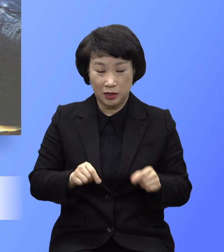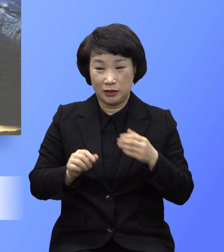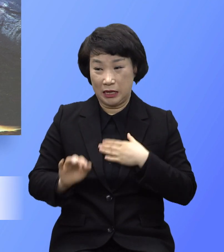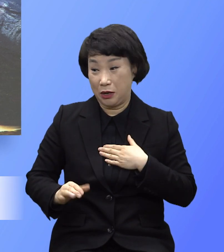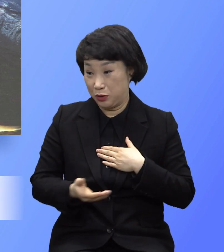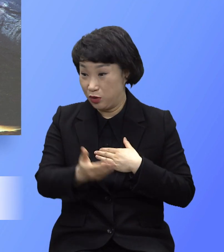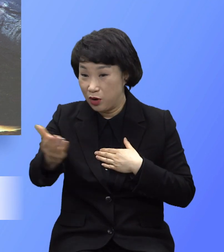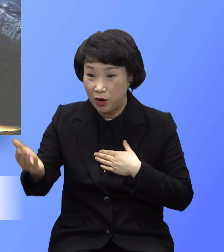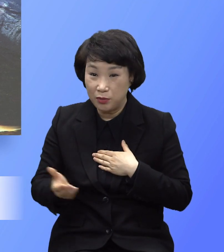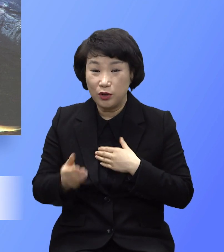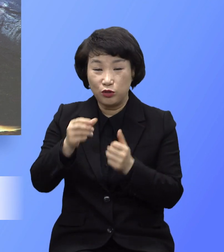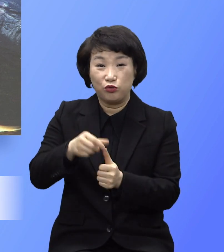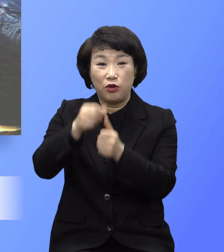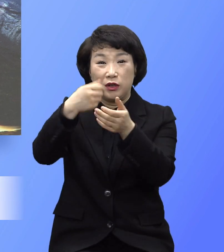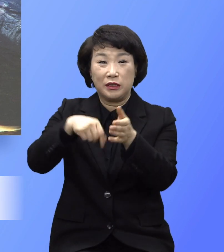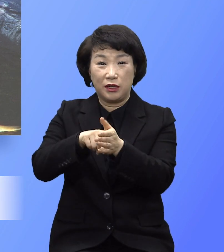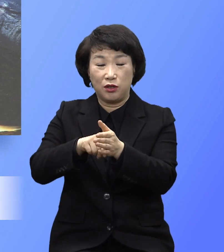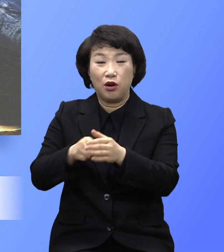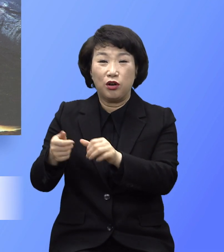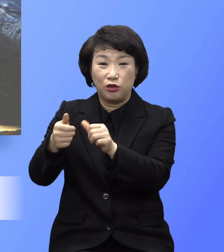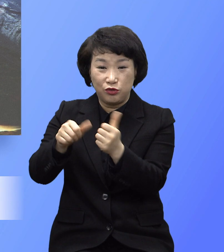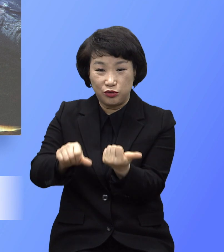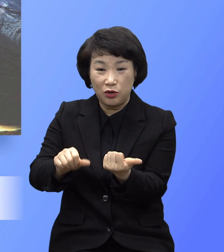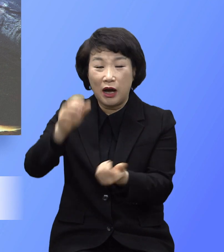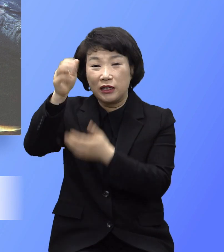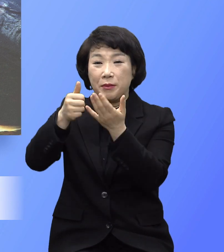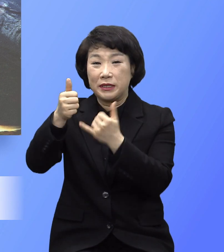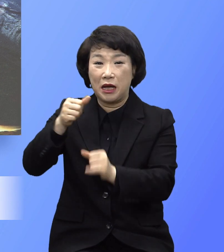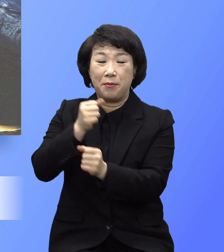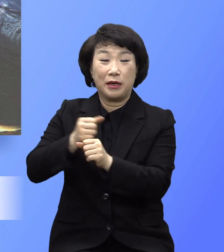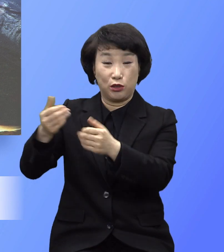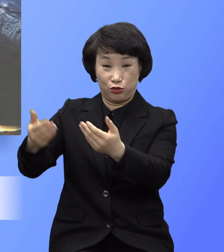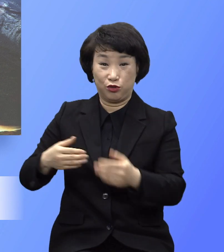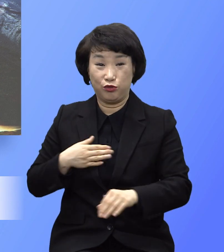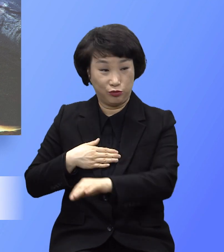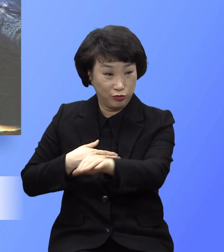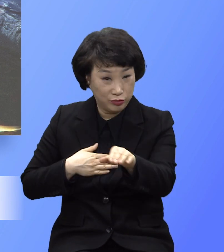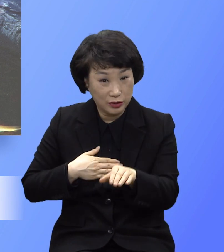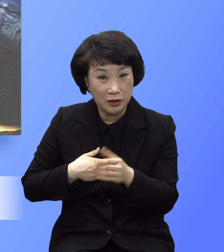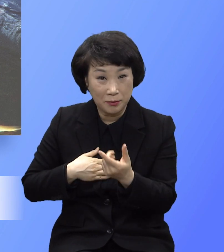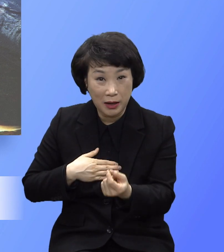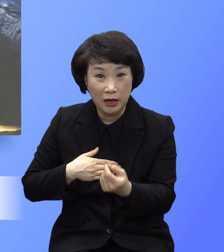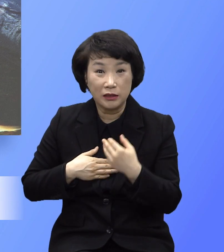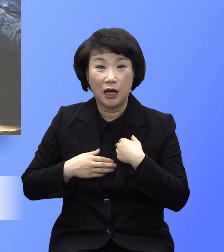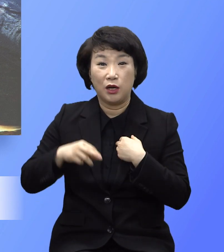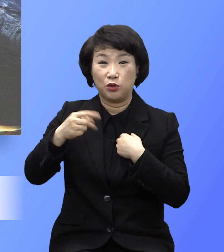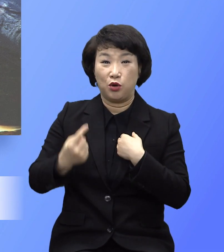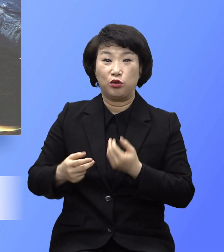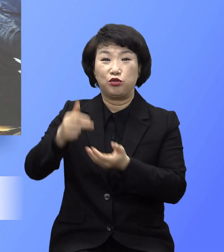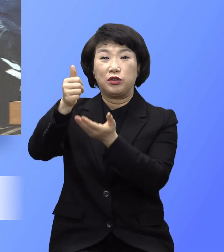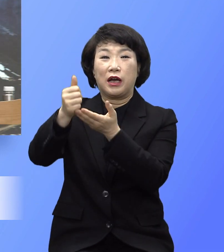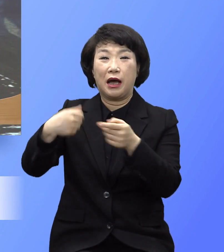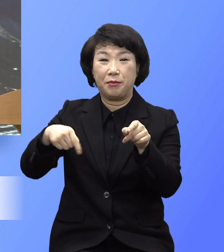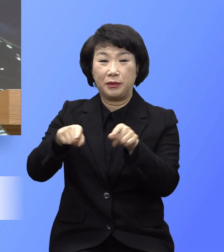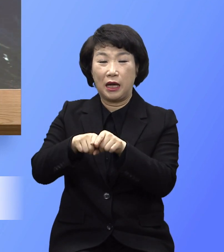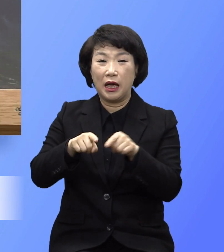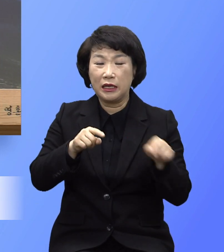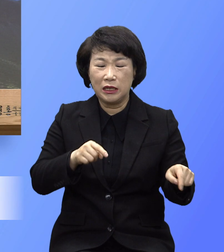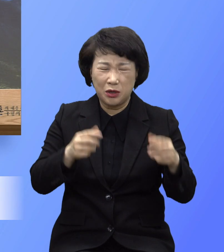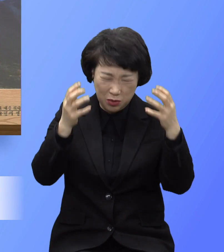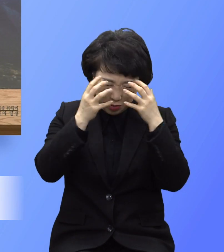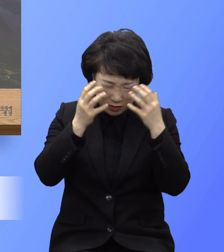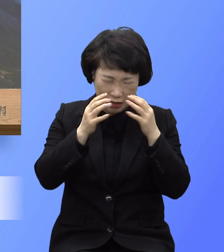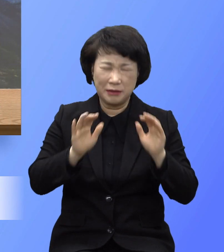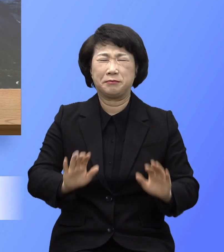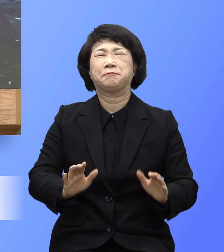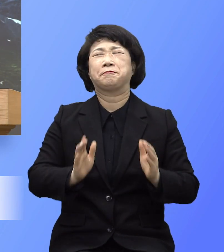나와 여러분을 위해 죽으시고 나를 하나님의 자녀 만들었으니 나도 주와 함께 이런